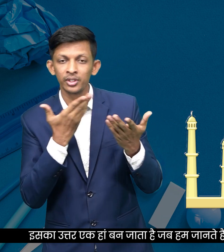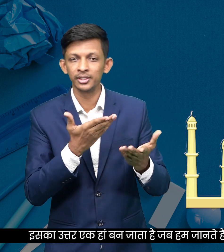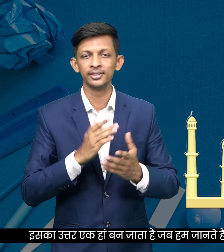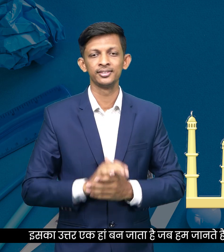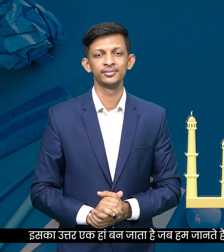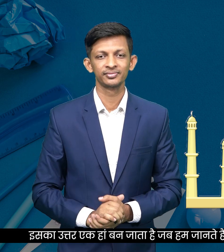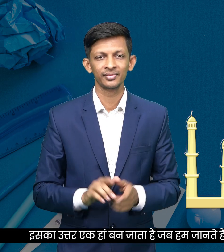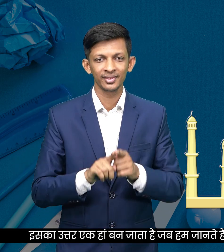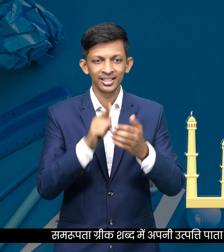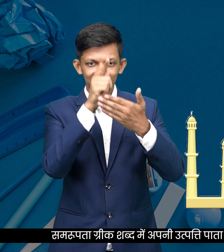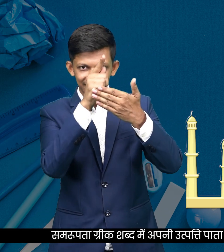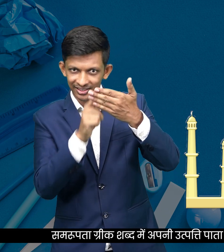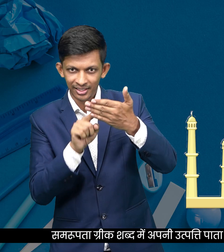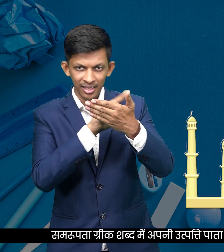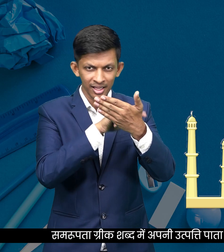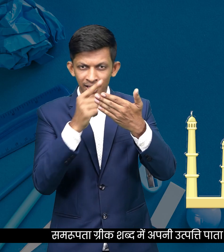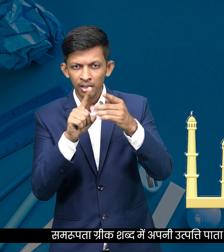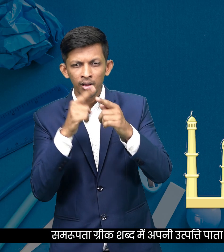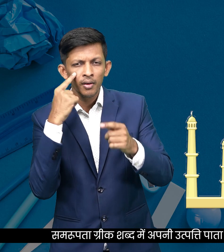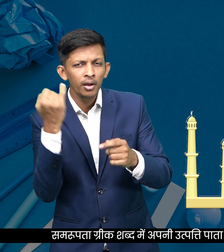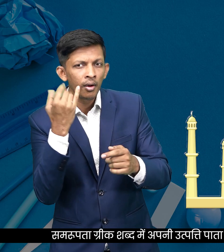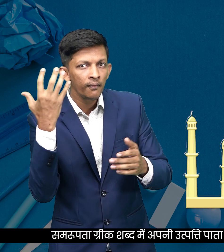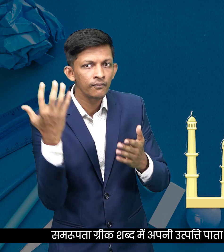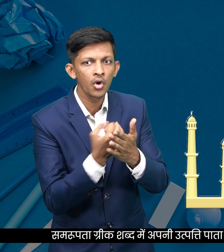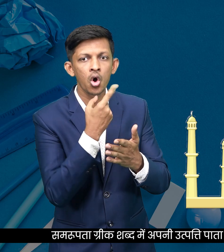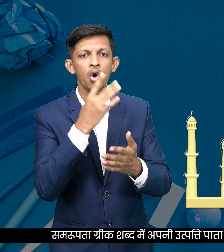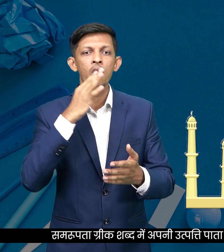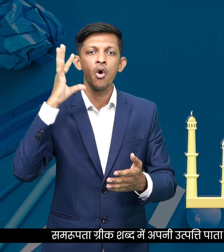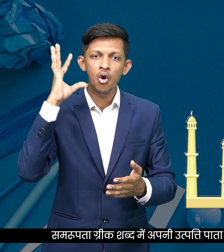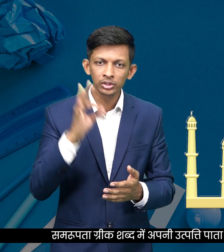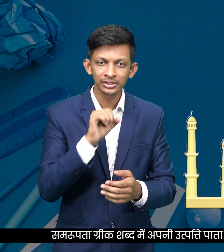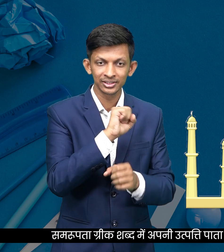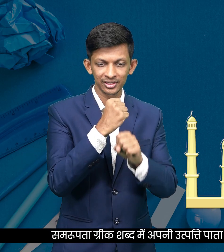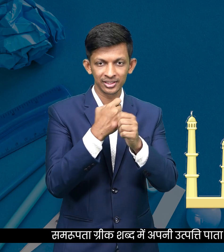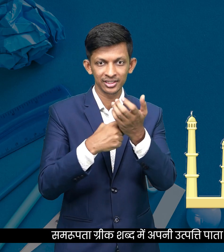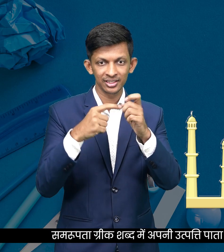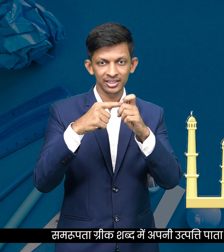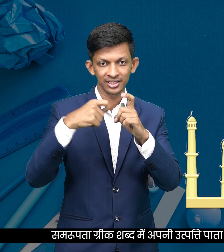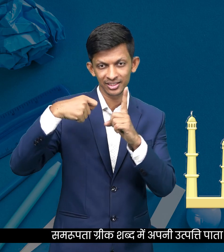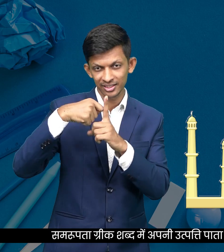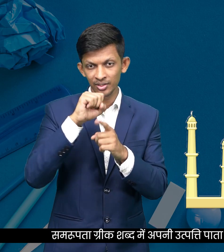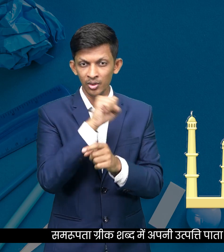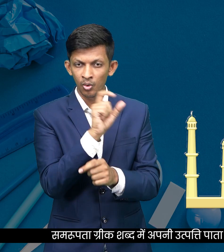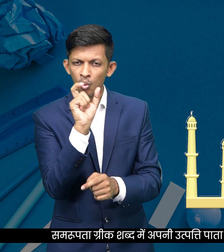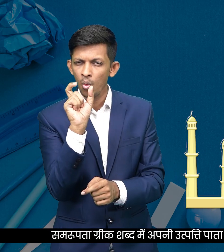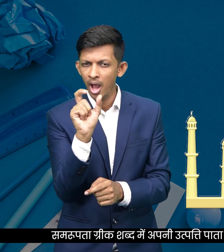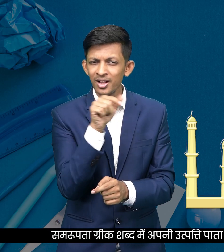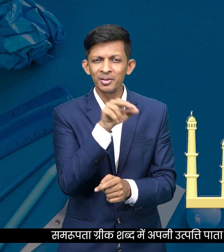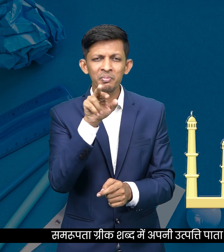है। समरूपता ग्रीक शब्द में अपनी उत्पत्ति पाता है, जिसका अर्थ है एक साथ मापने